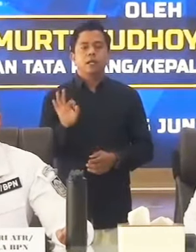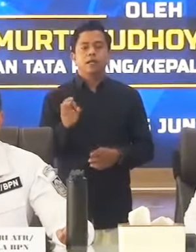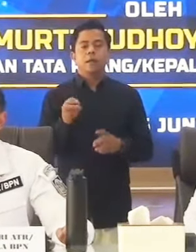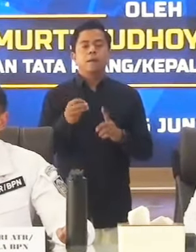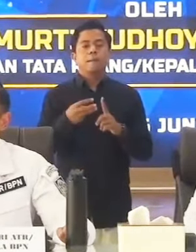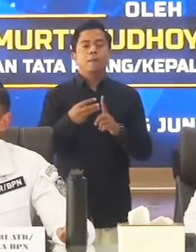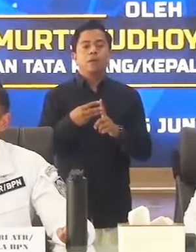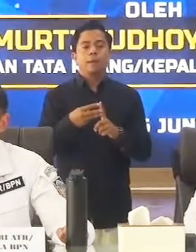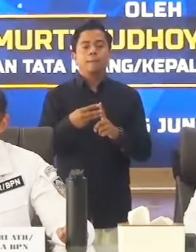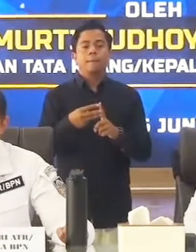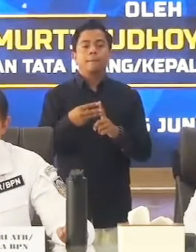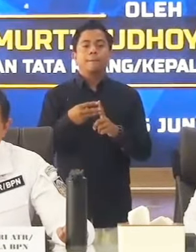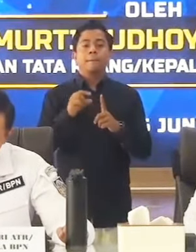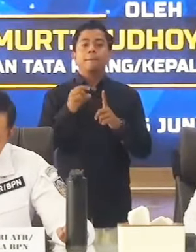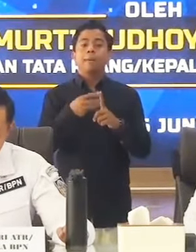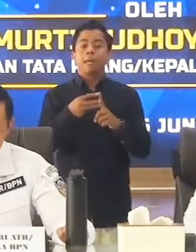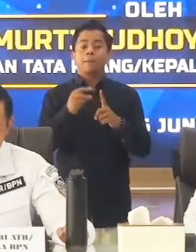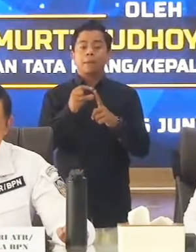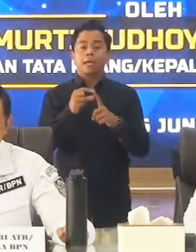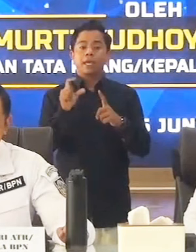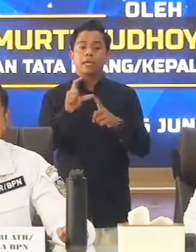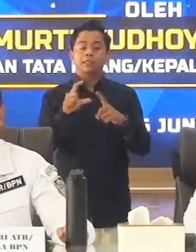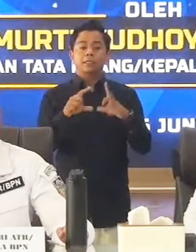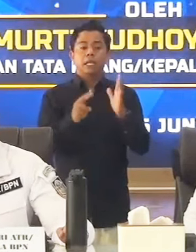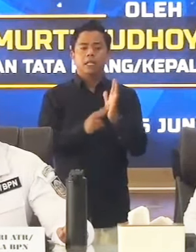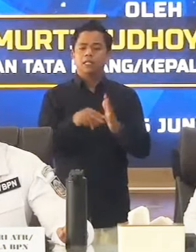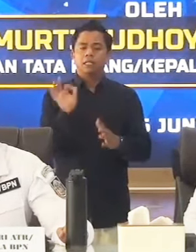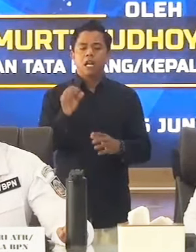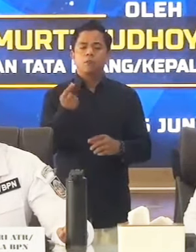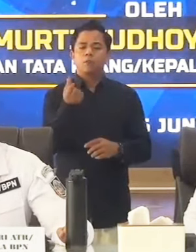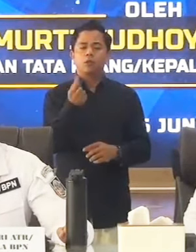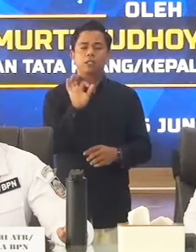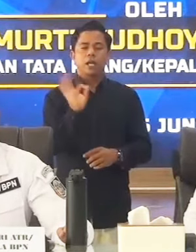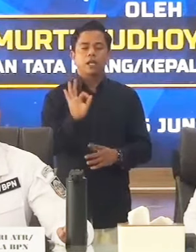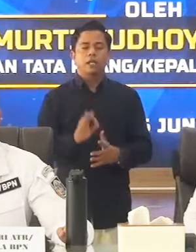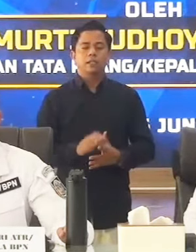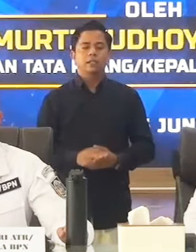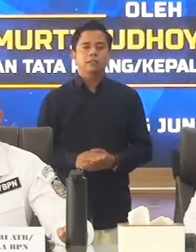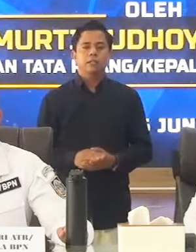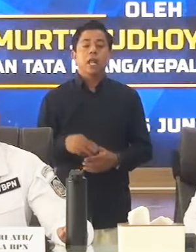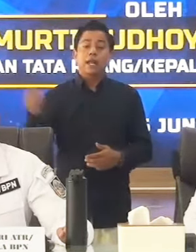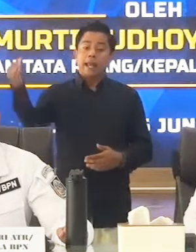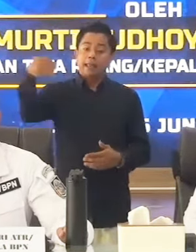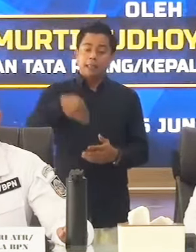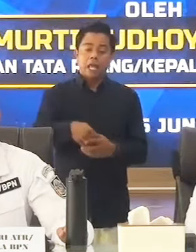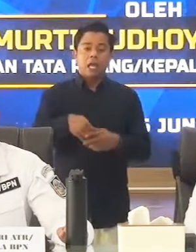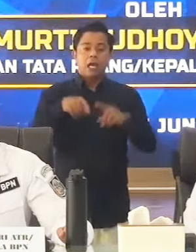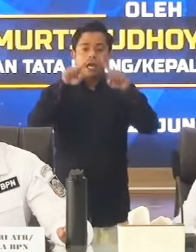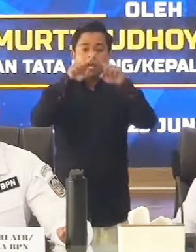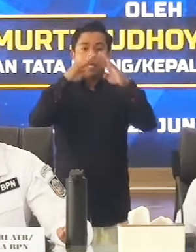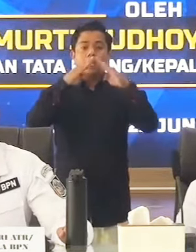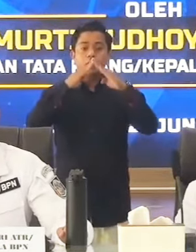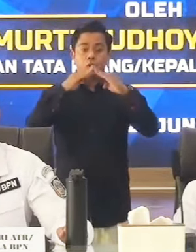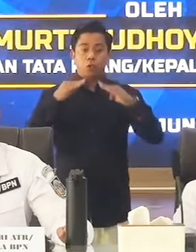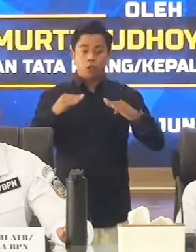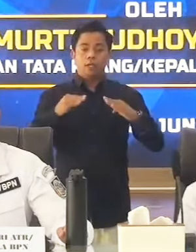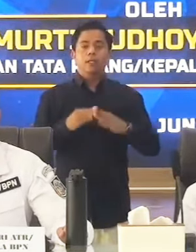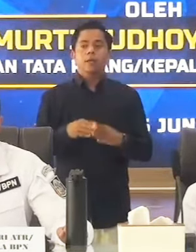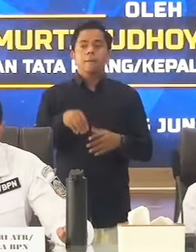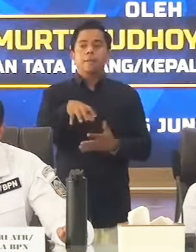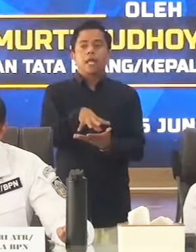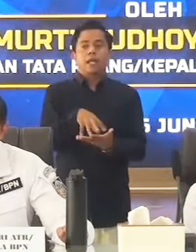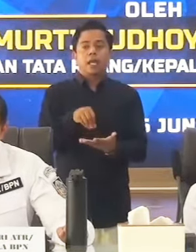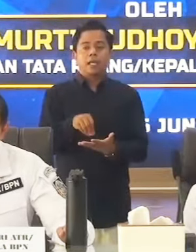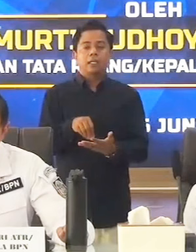pungut biaya anak-anak. Datanglah ke kantor-kantor pertanahan BPS tempat di mana bapak ibu berada. Insya